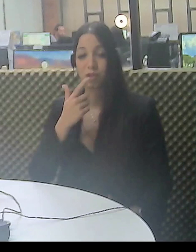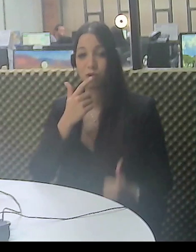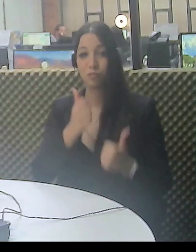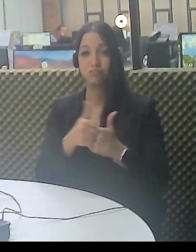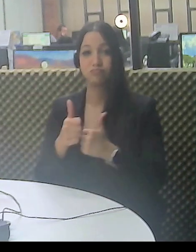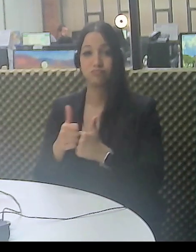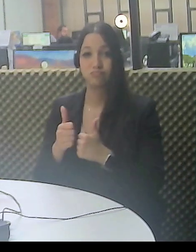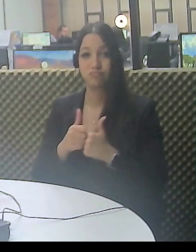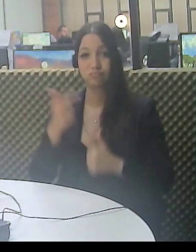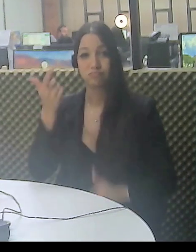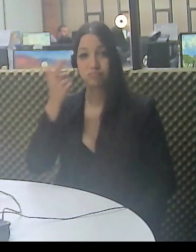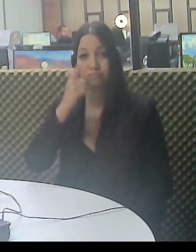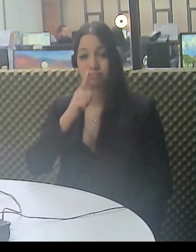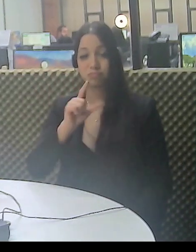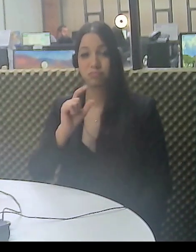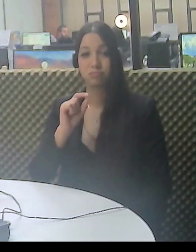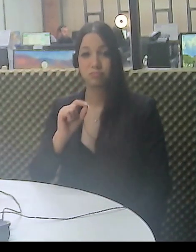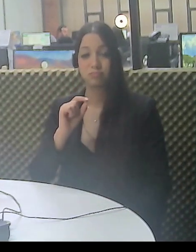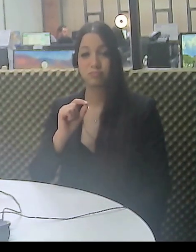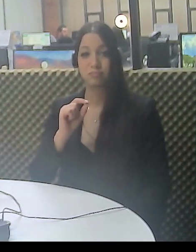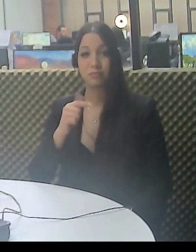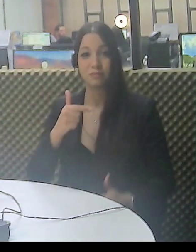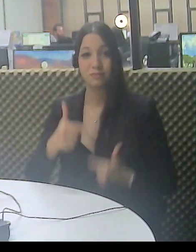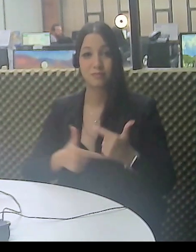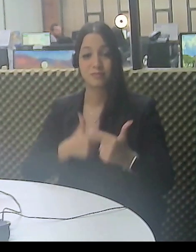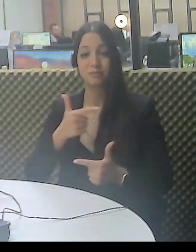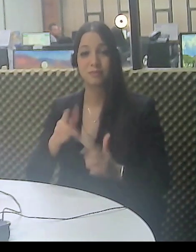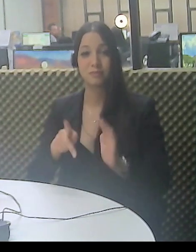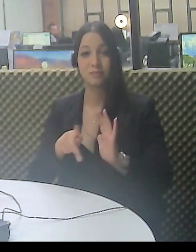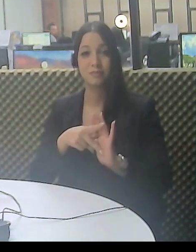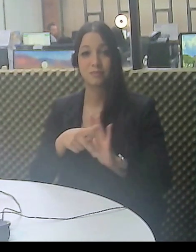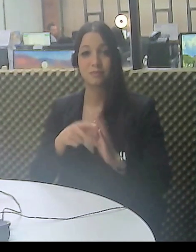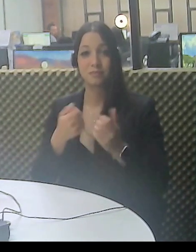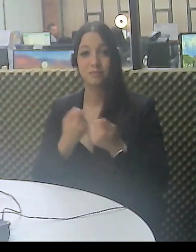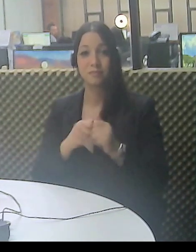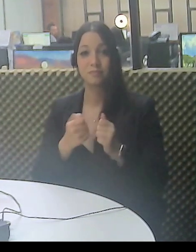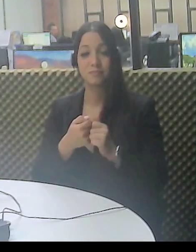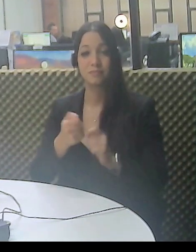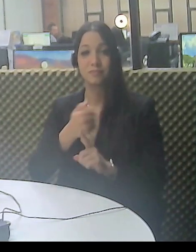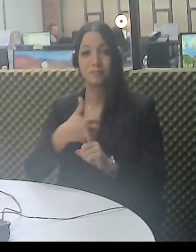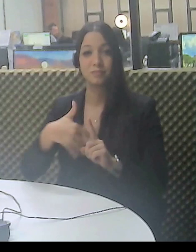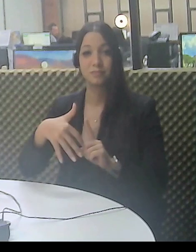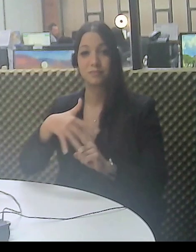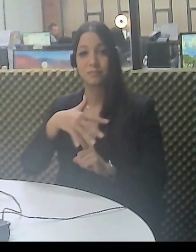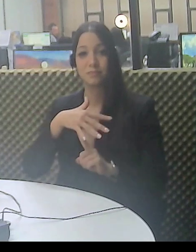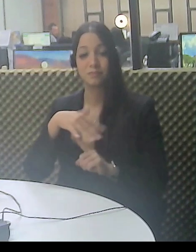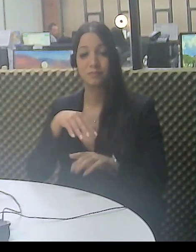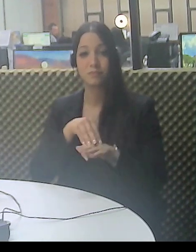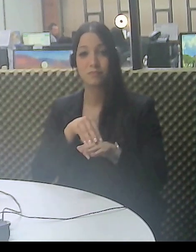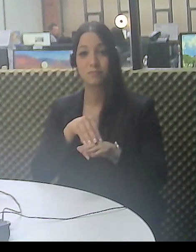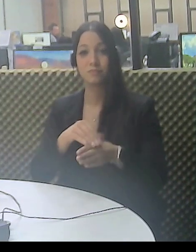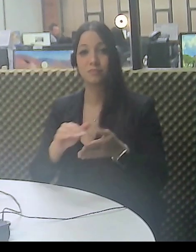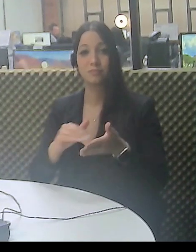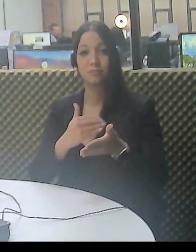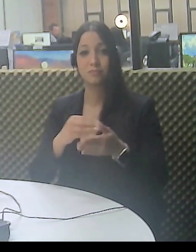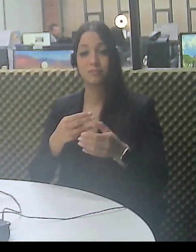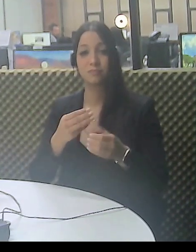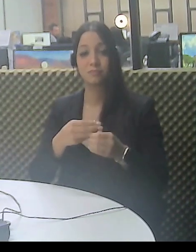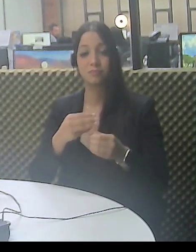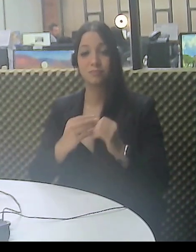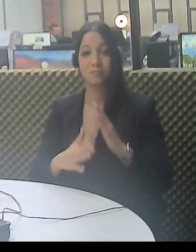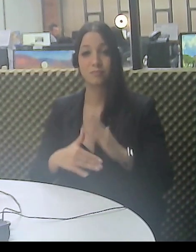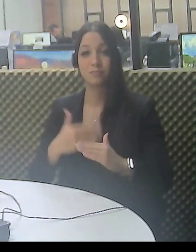adjacências poderão usufruir dos serviços oferecidos pelo Busão Social. O veículo da Secretaria Municipal